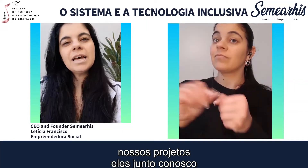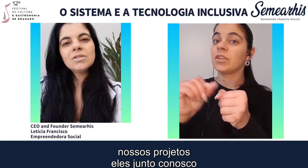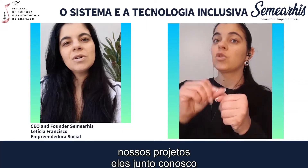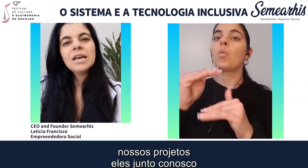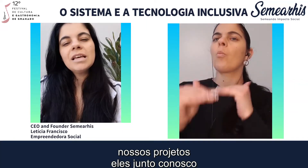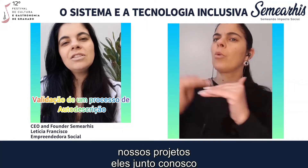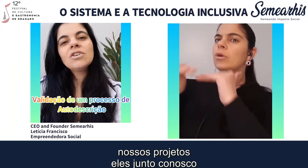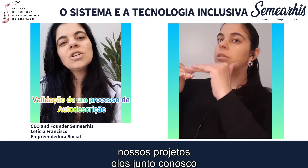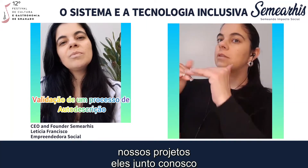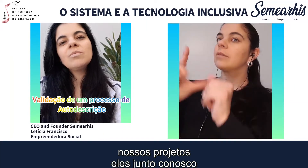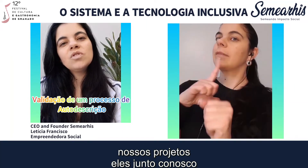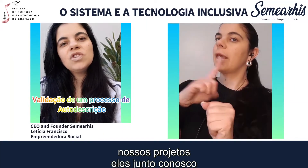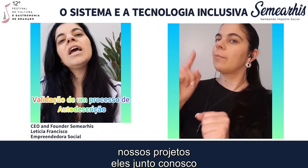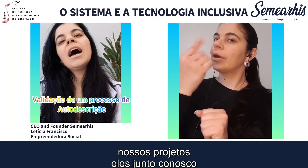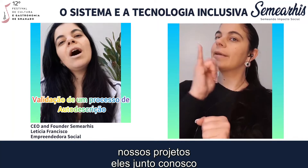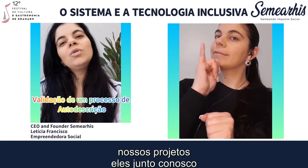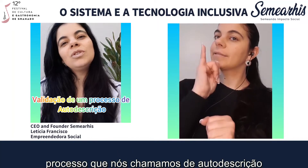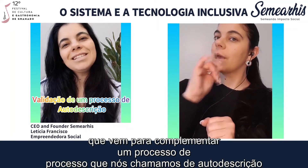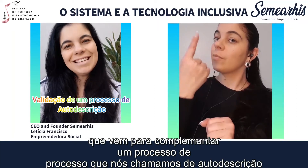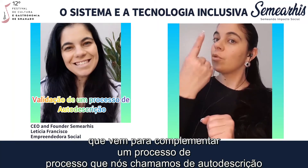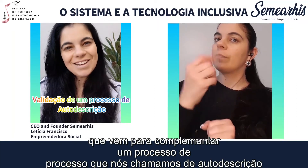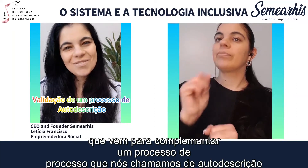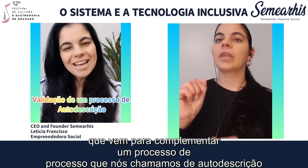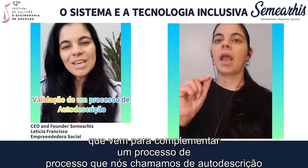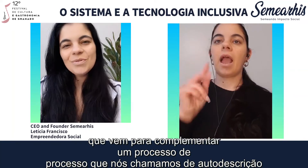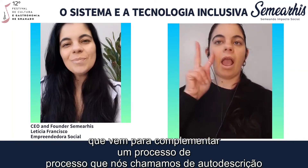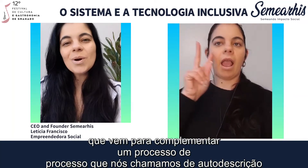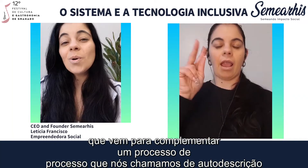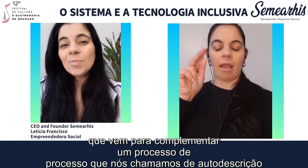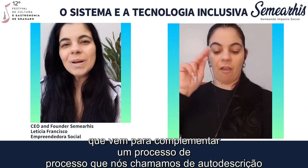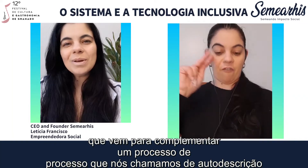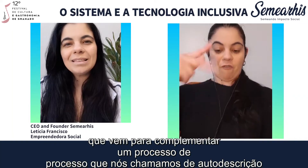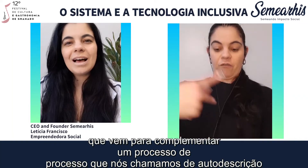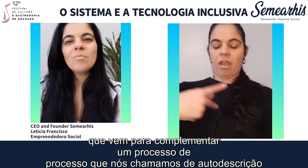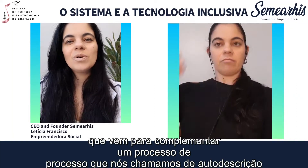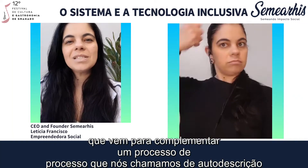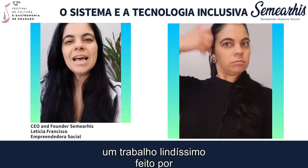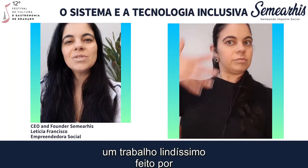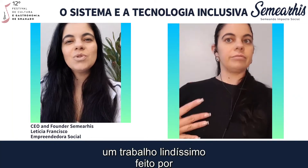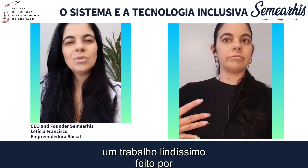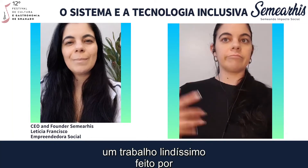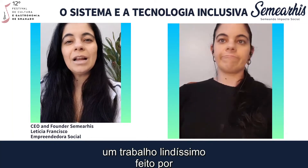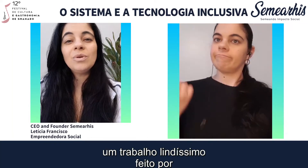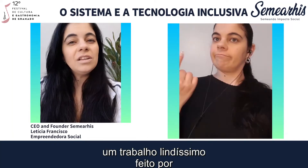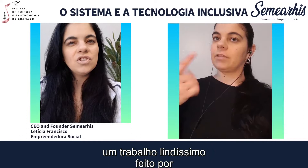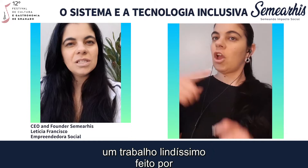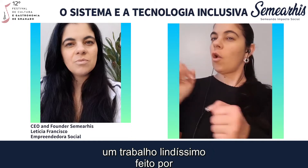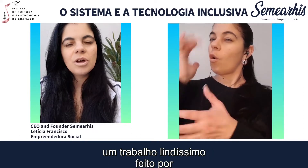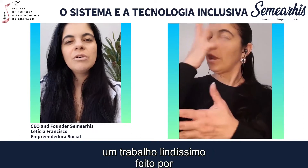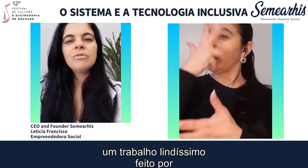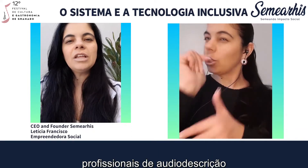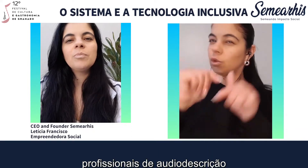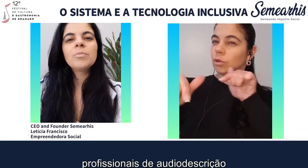o processo que nós chamamos de autodescrição, que vem para complementar um processo de um trabalho